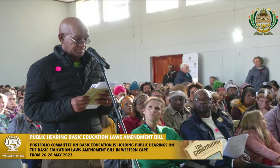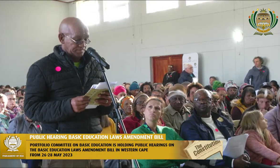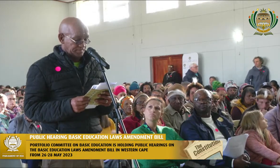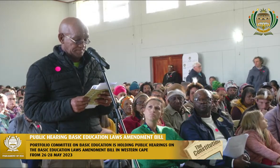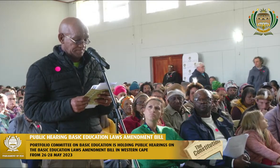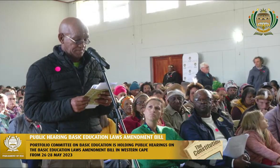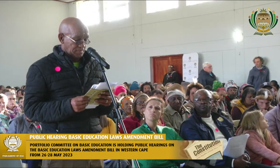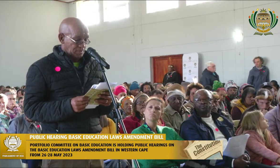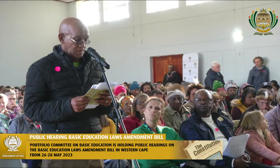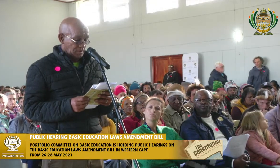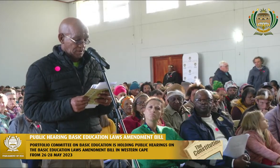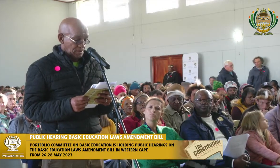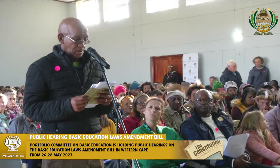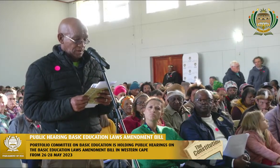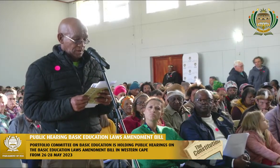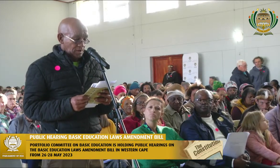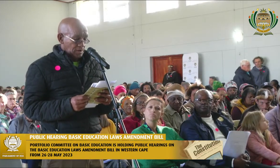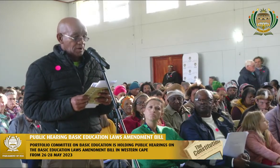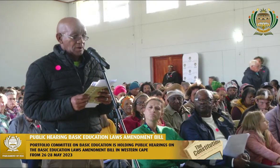R's.